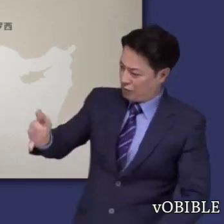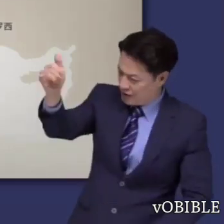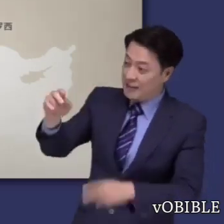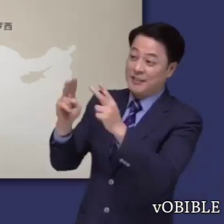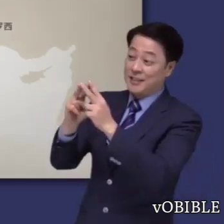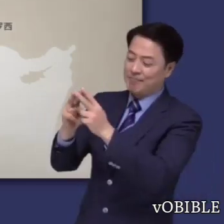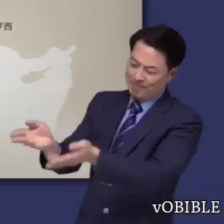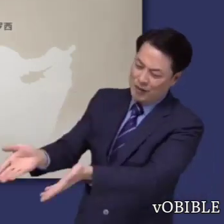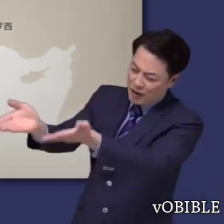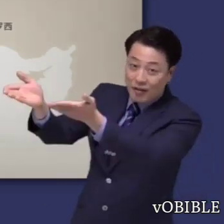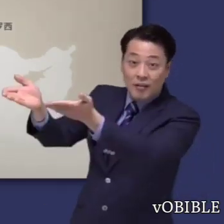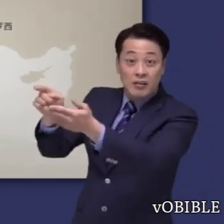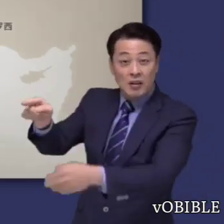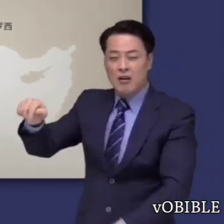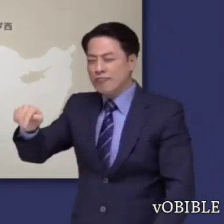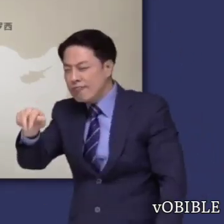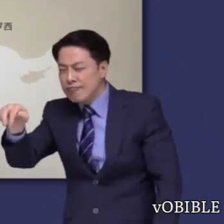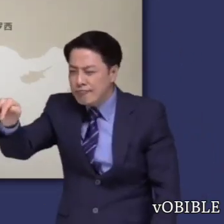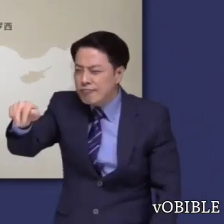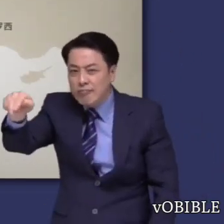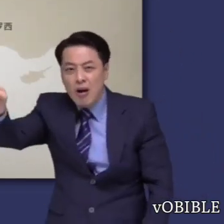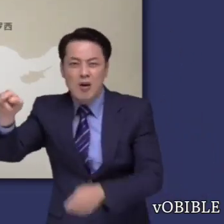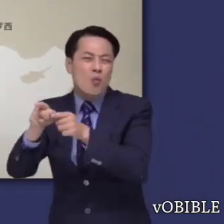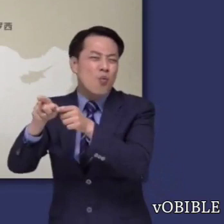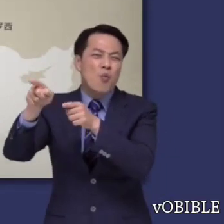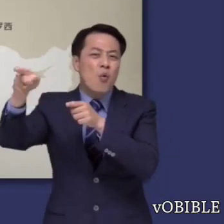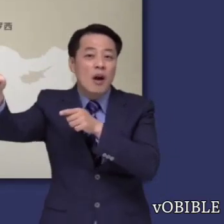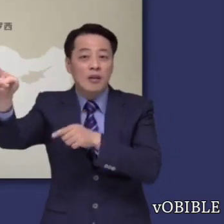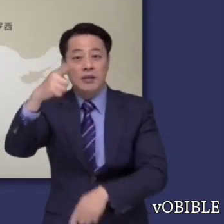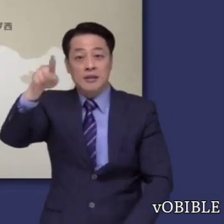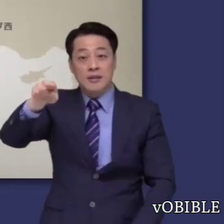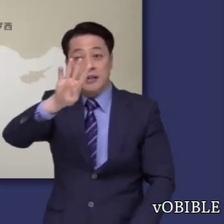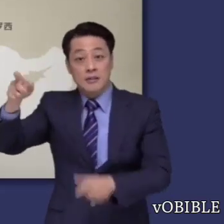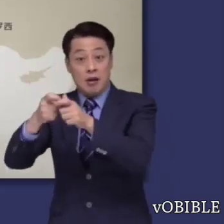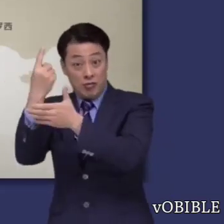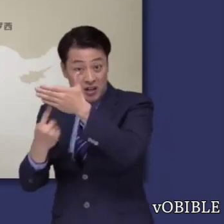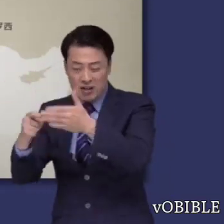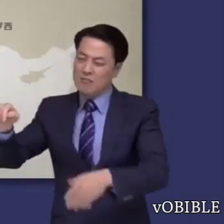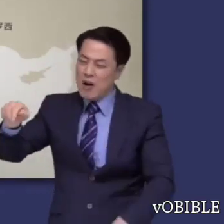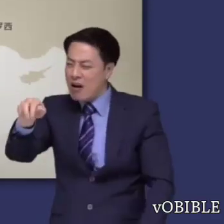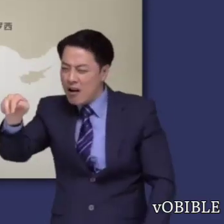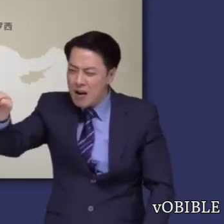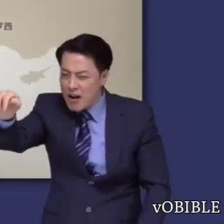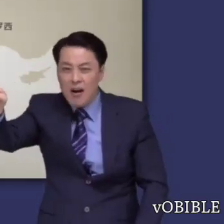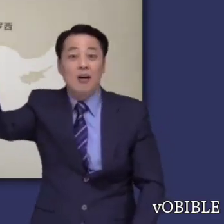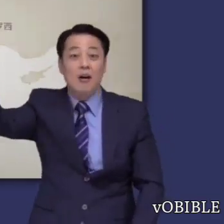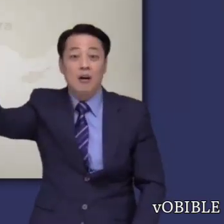他要奥尼西木回到1400多公里外的哥罗西，找主人腓利门。